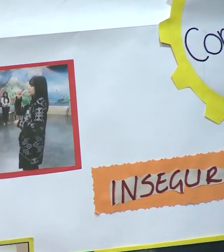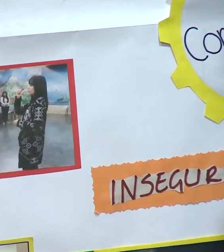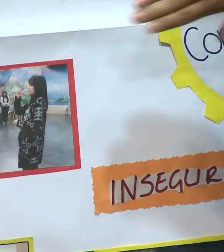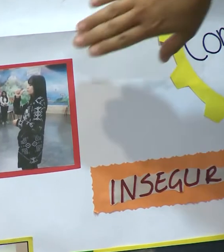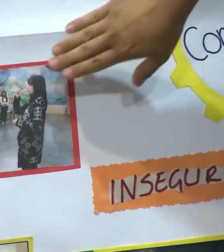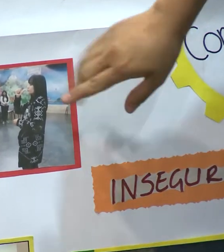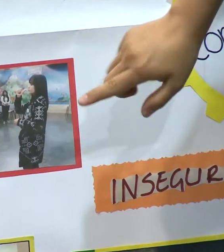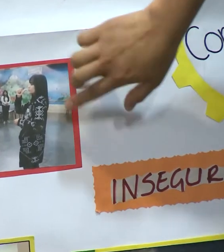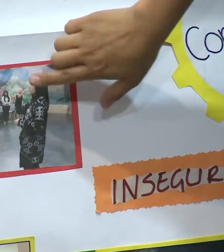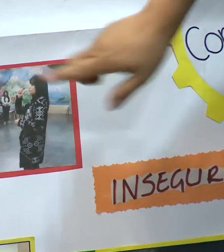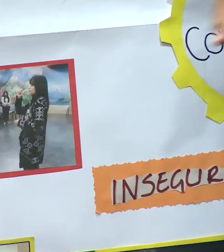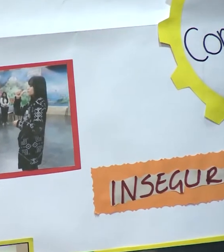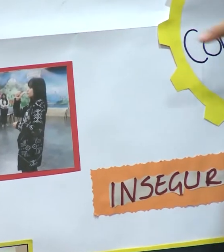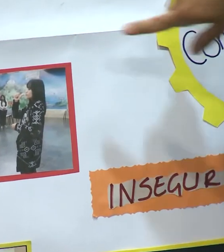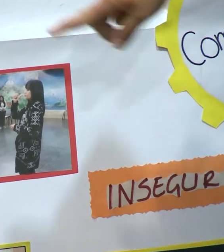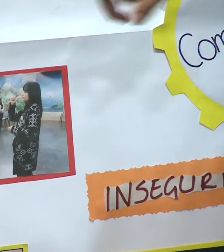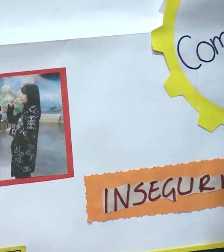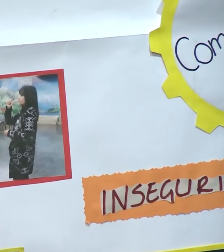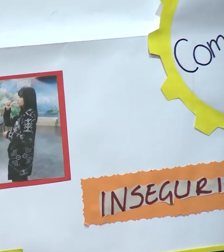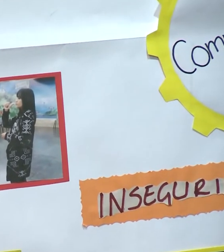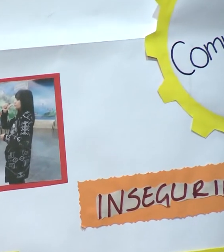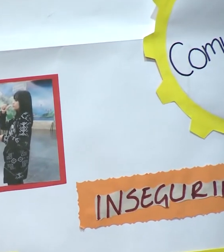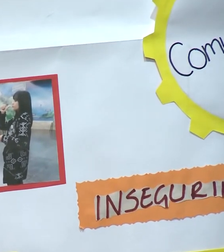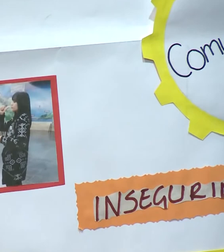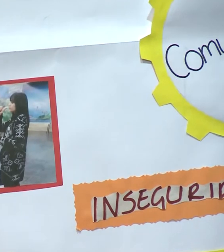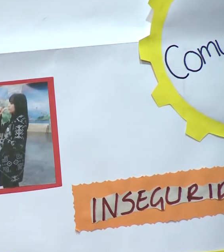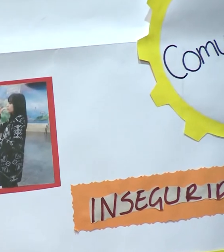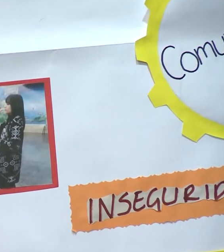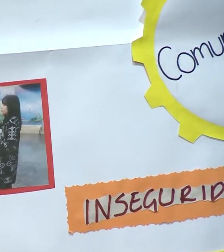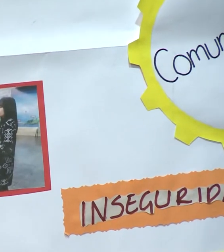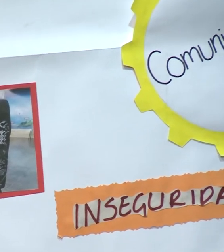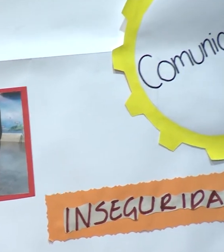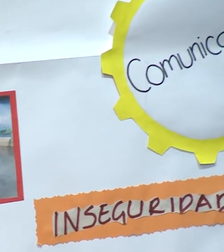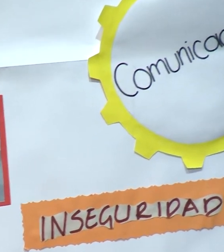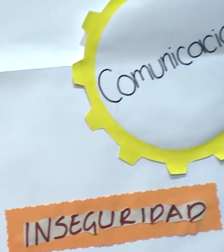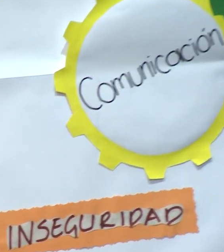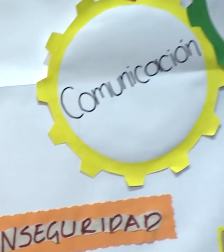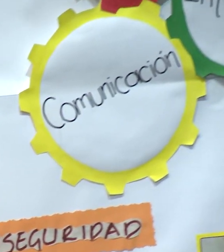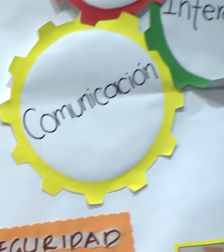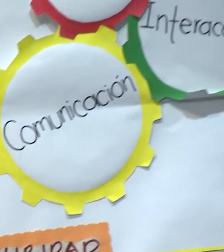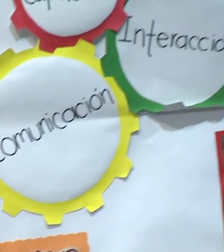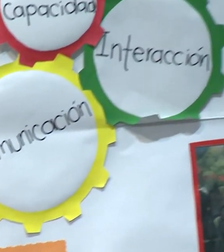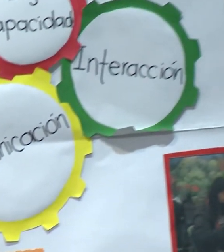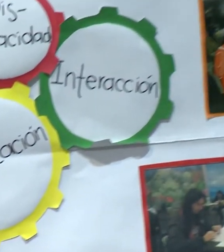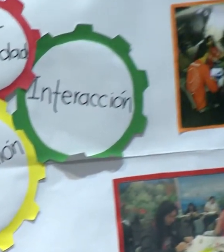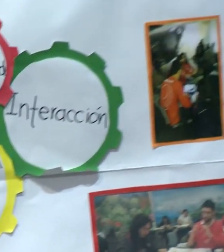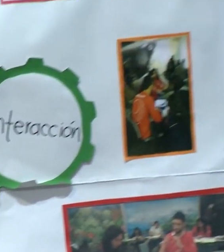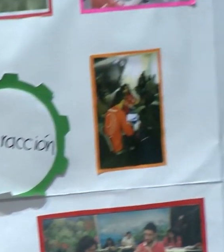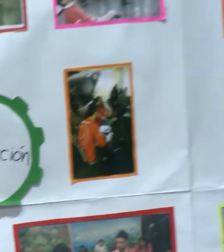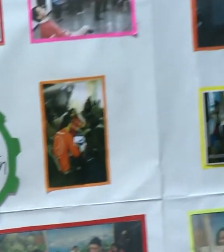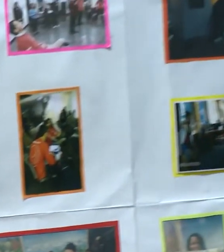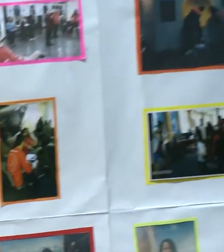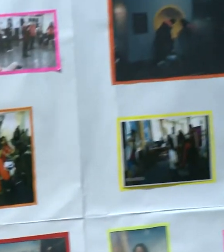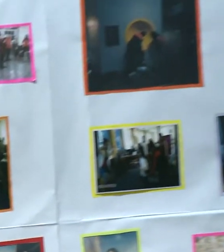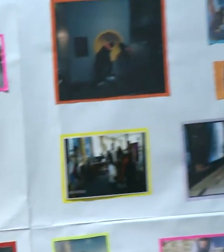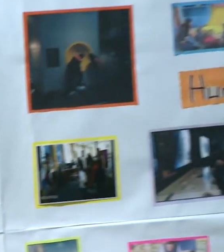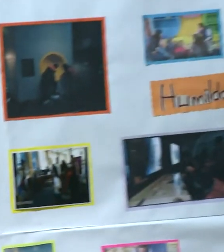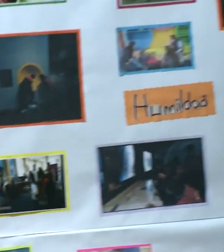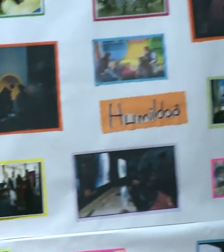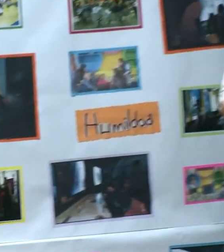Y pues ahí se ve en la imagen como ella le está señalando y le está explicando a la persona que entró supuestamente al domo.